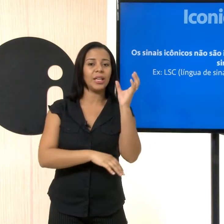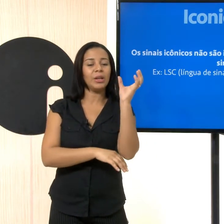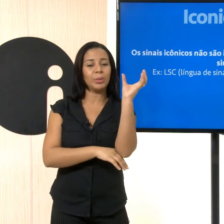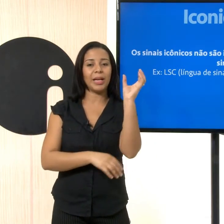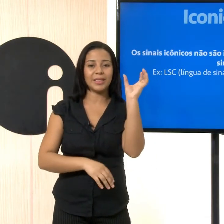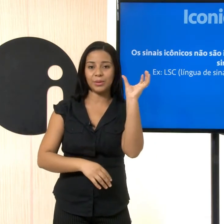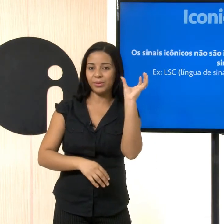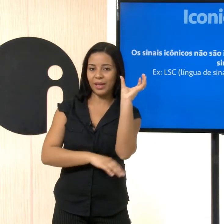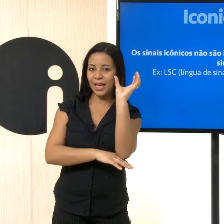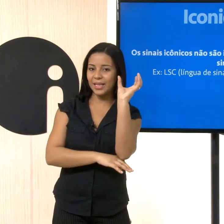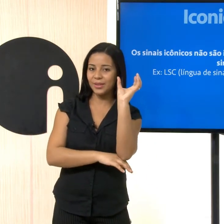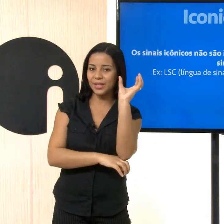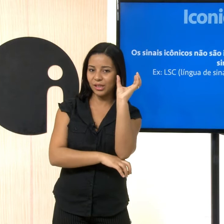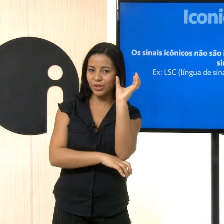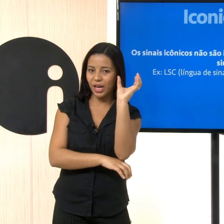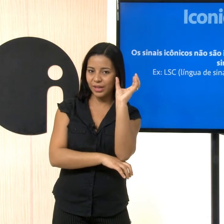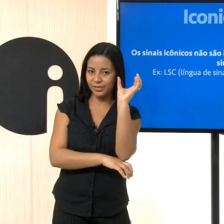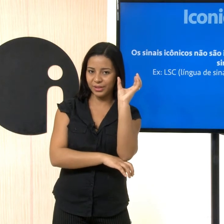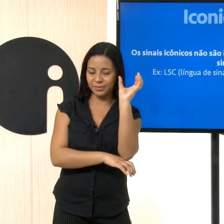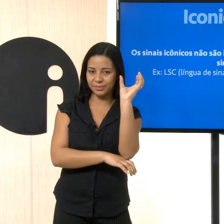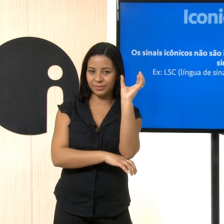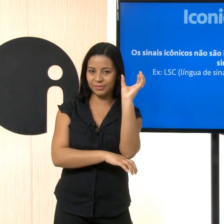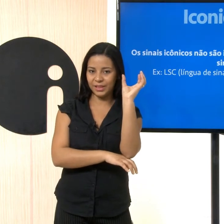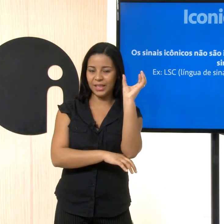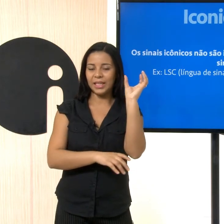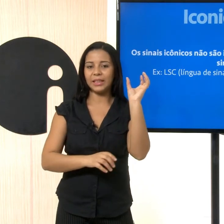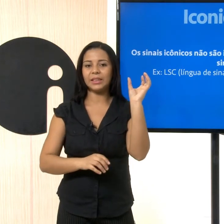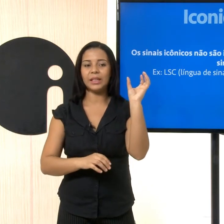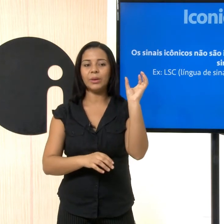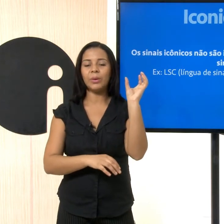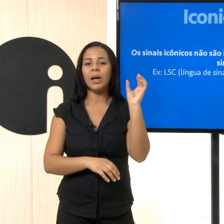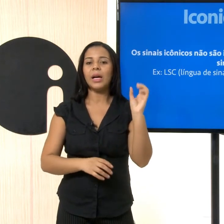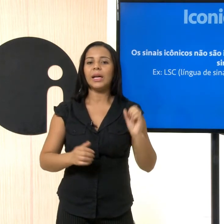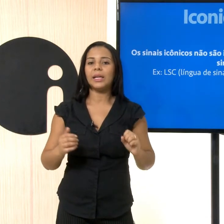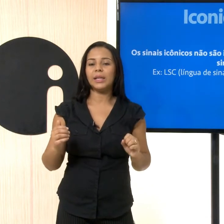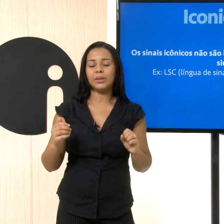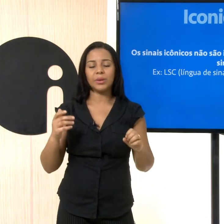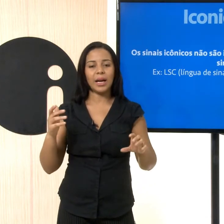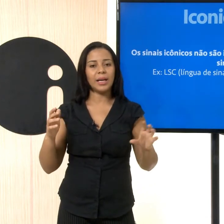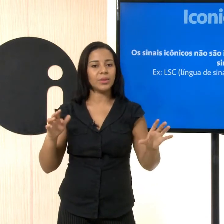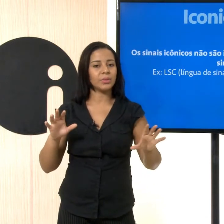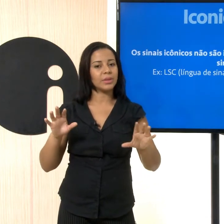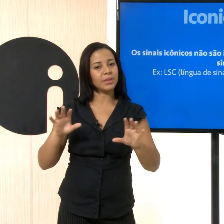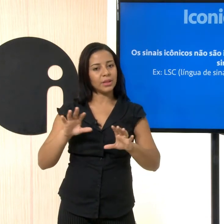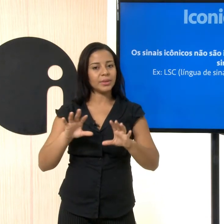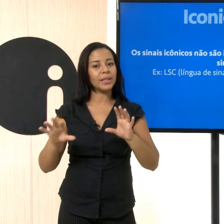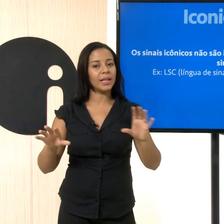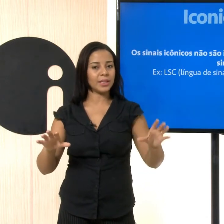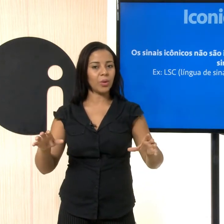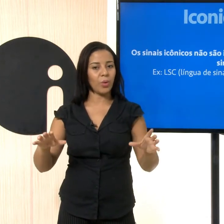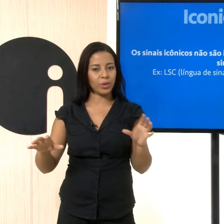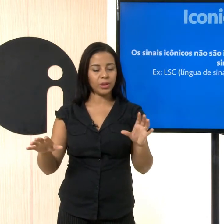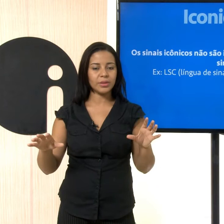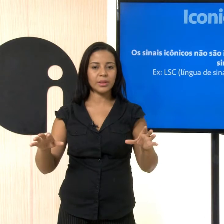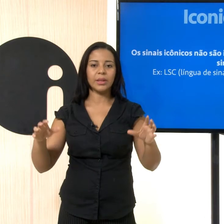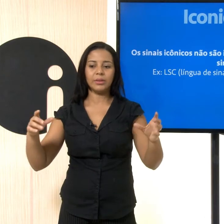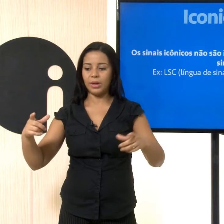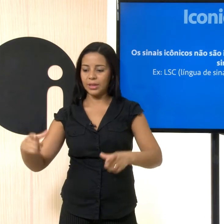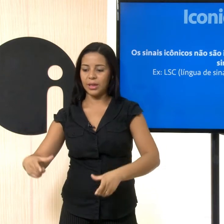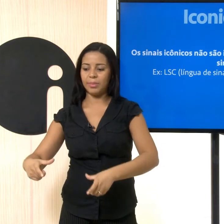No Brasil, é esse o sinal de árvore. Então, no caso, são sinais icônicos. No caso,